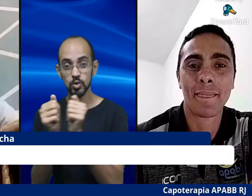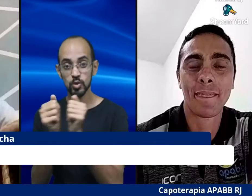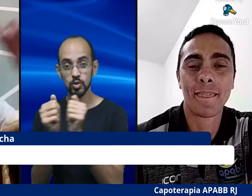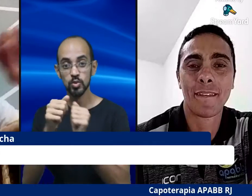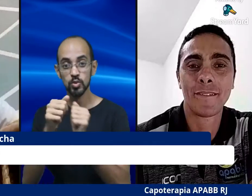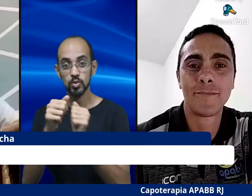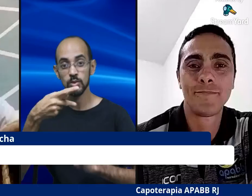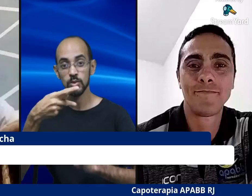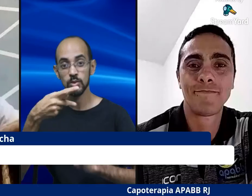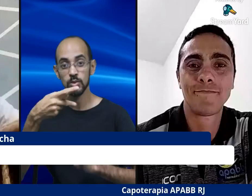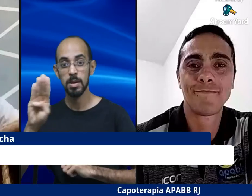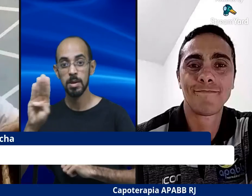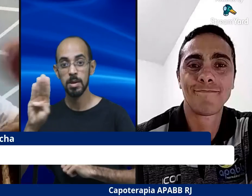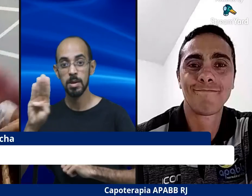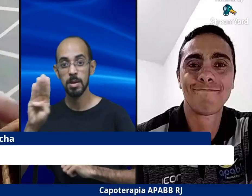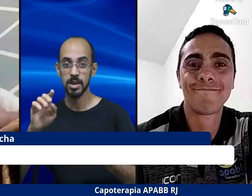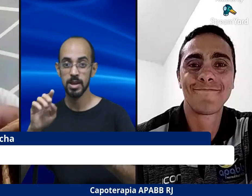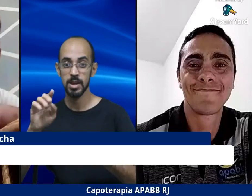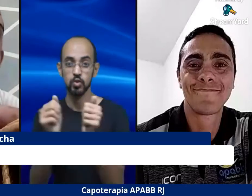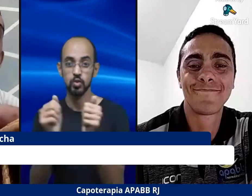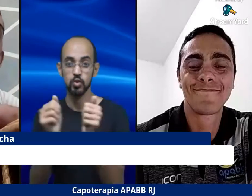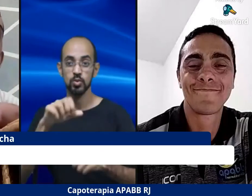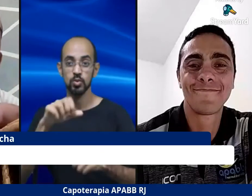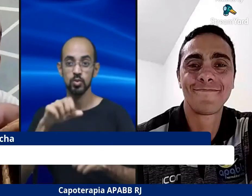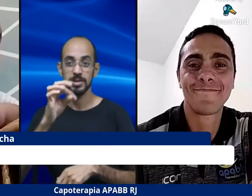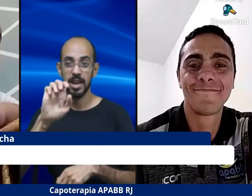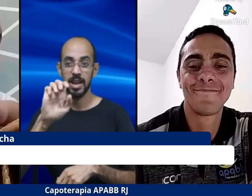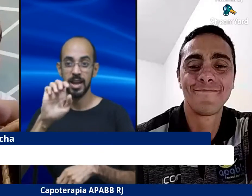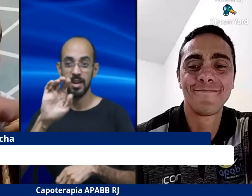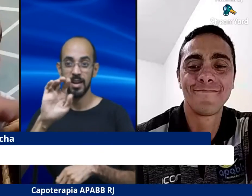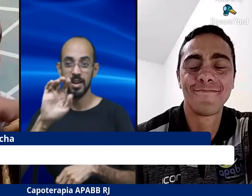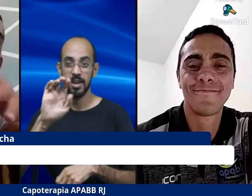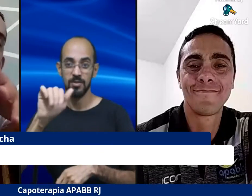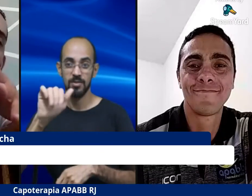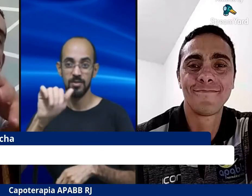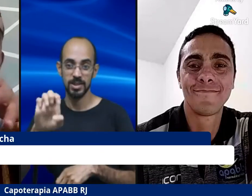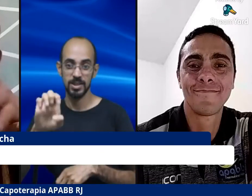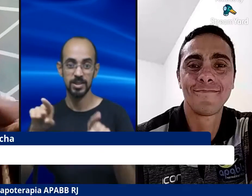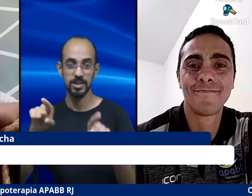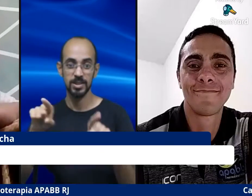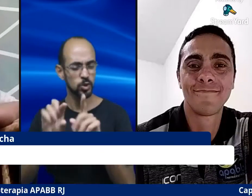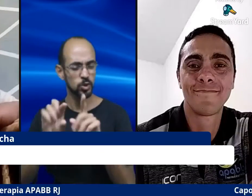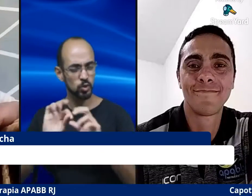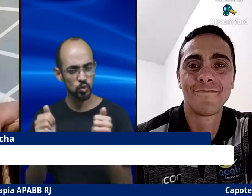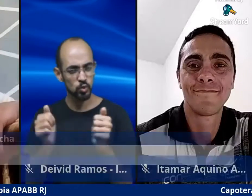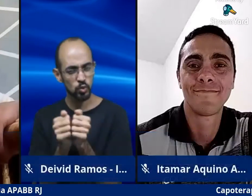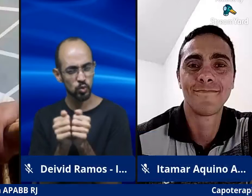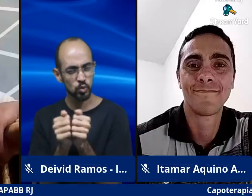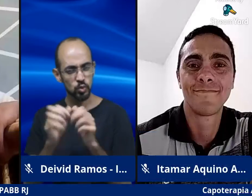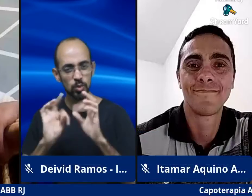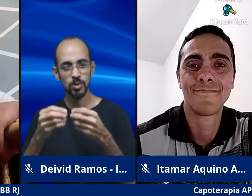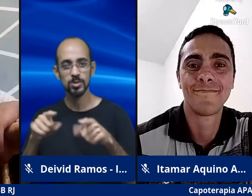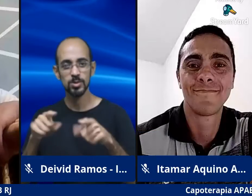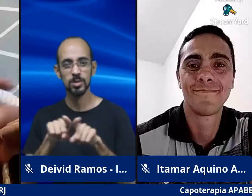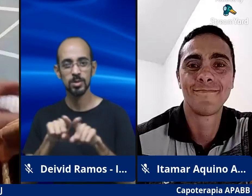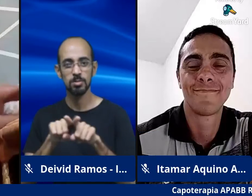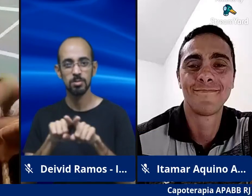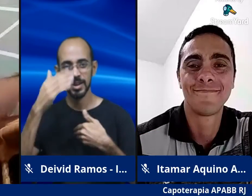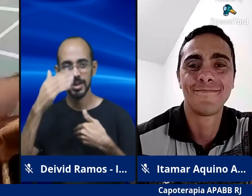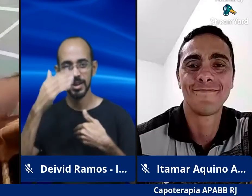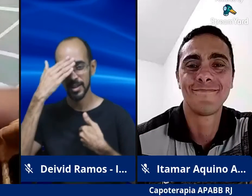lá com a Stephanie, lá com todo mundo, né. E agradeço aqui ao queridíssimo tradutor, que ele